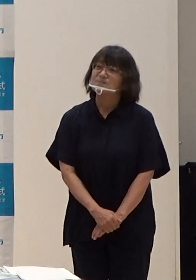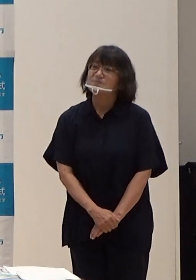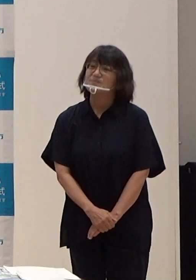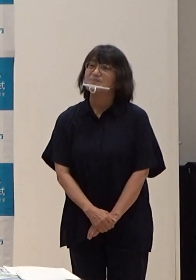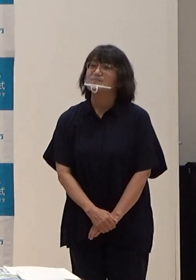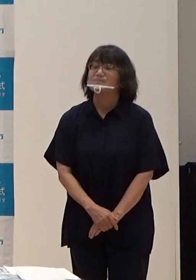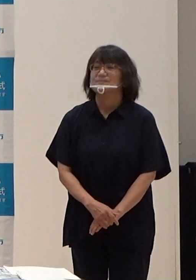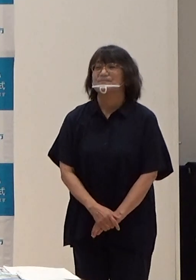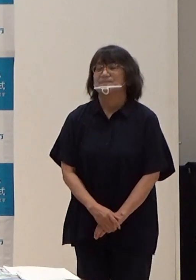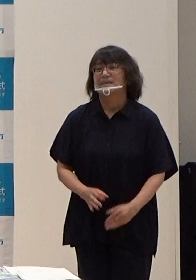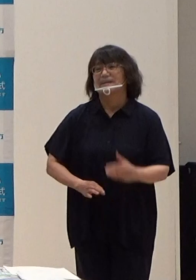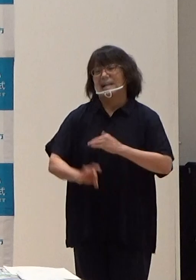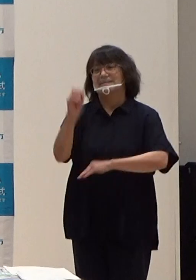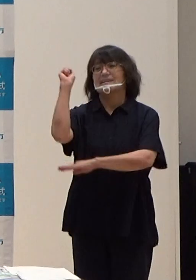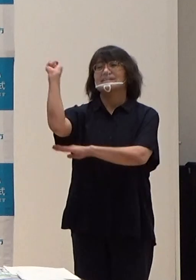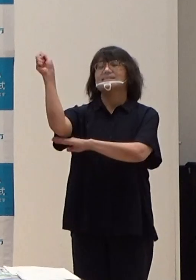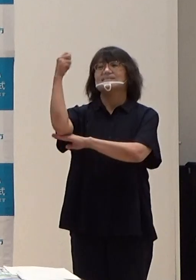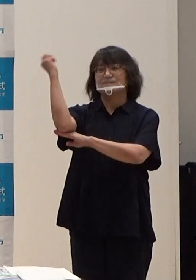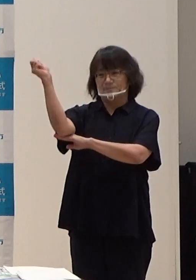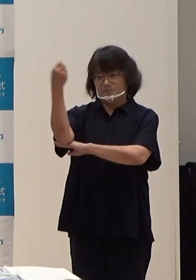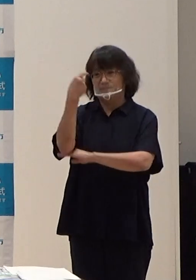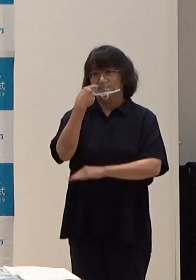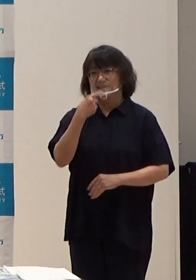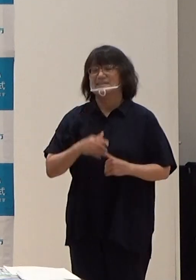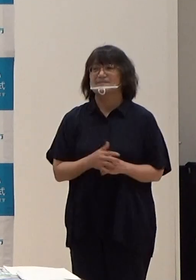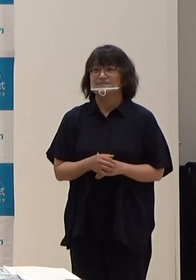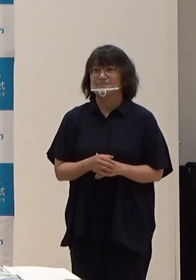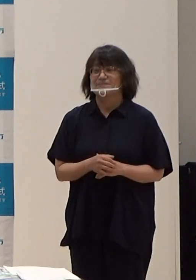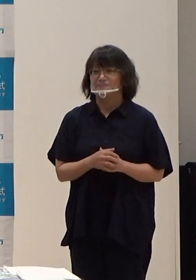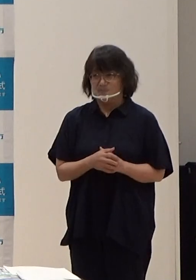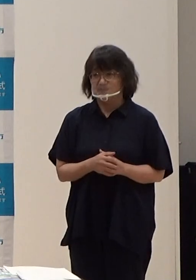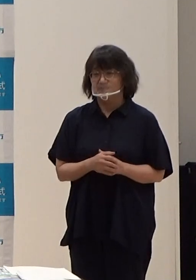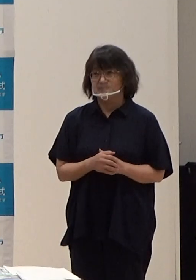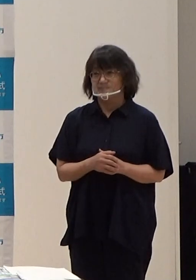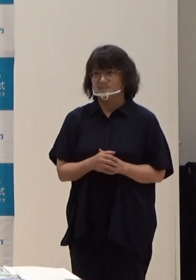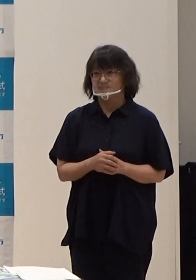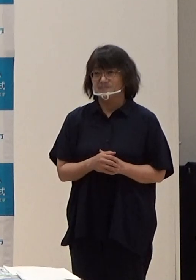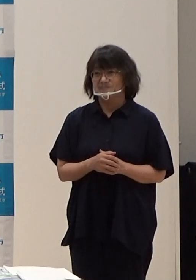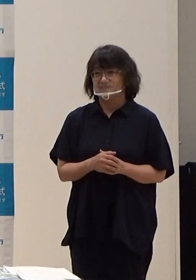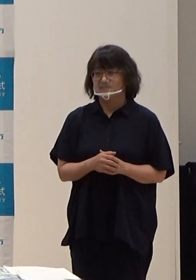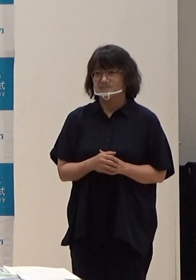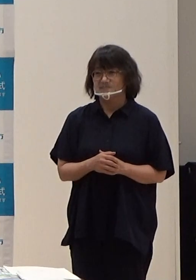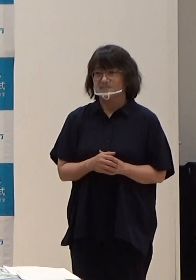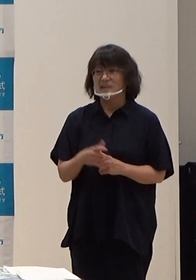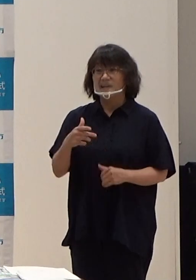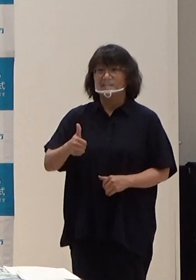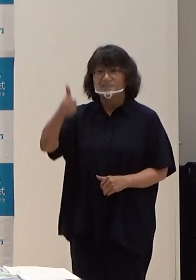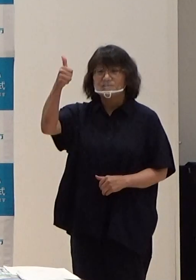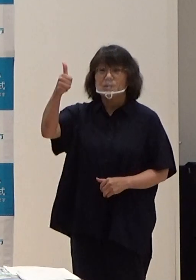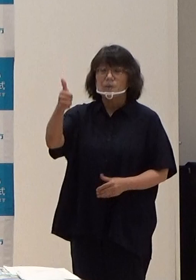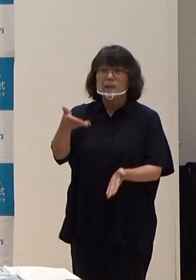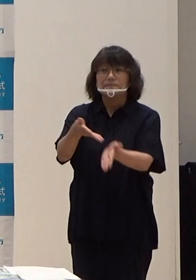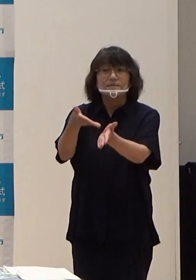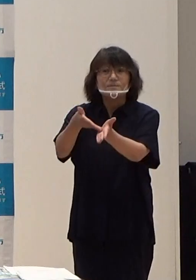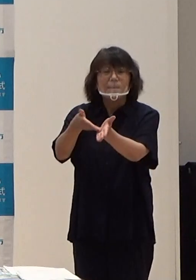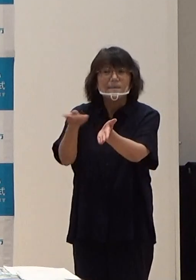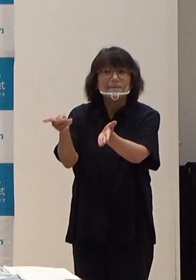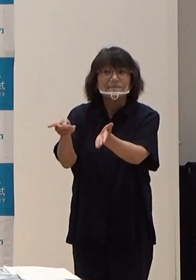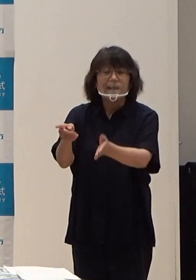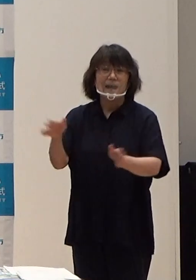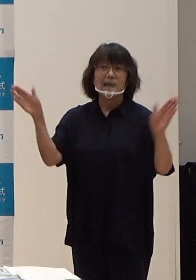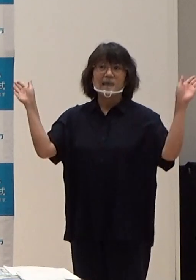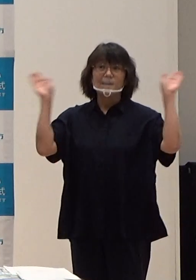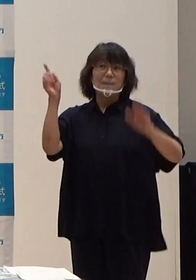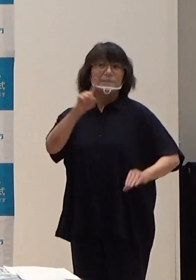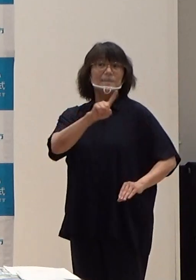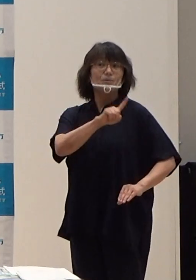朝日新聞斉藤です。冒頭市長言及されていたと思いますけど、このベビーファースト